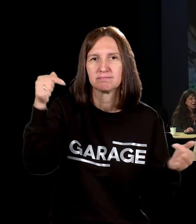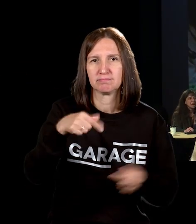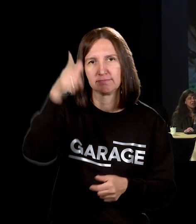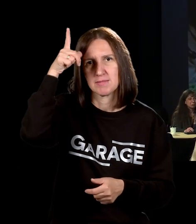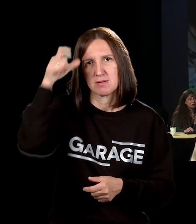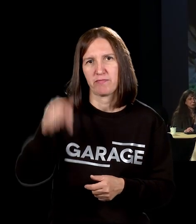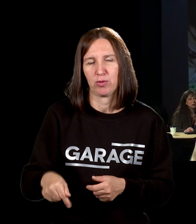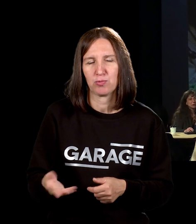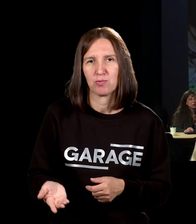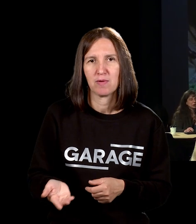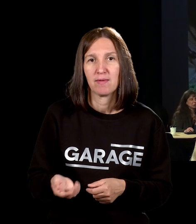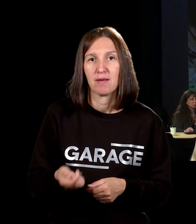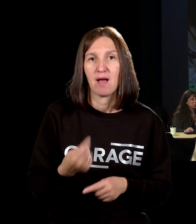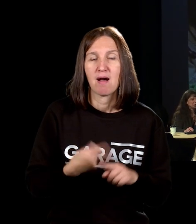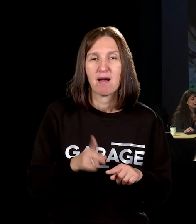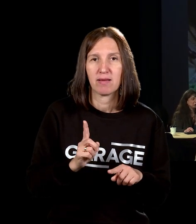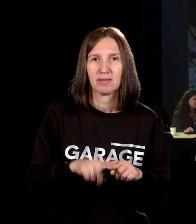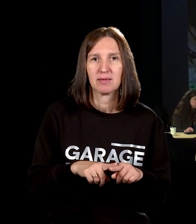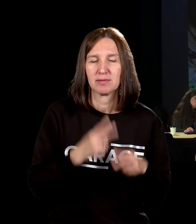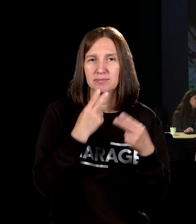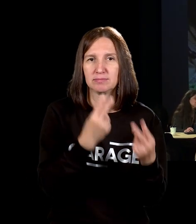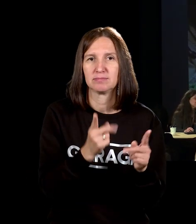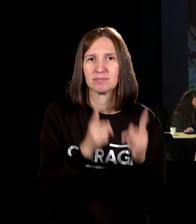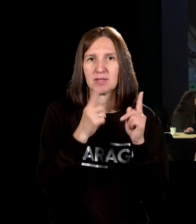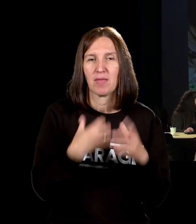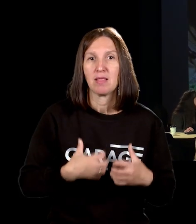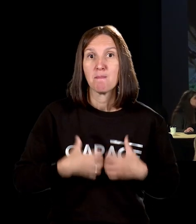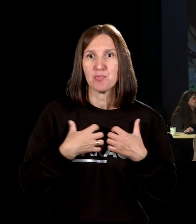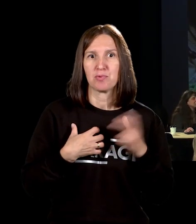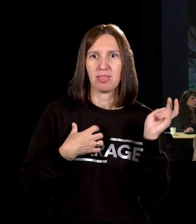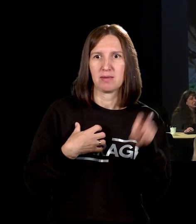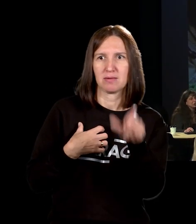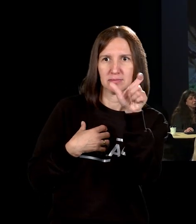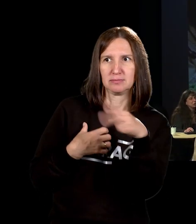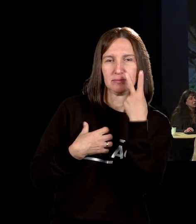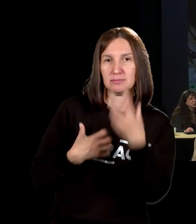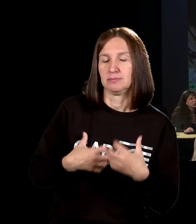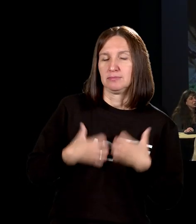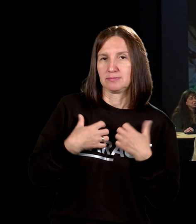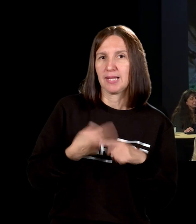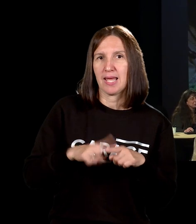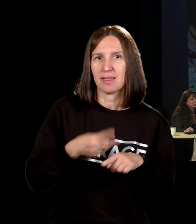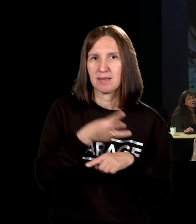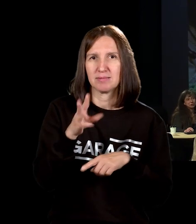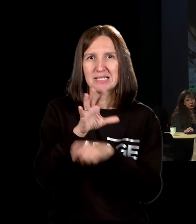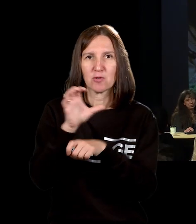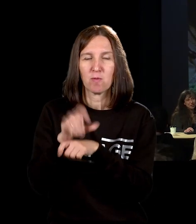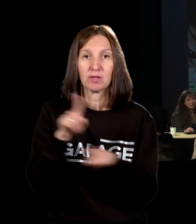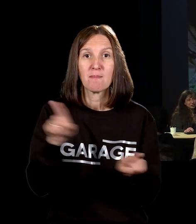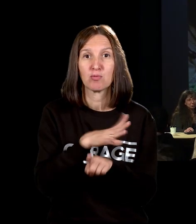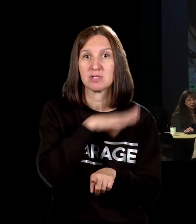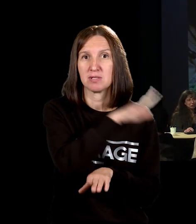произойти. Работа эта показывалась, это вот замечательный кадр с напуганным посетителем, это кадр это съемки из